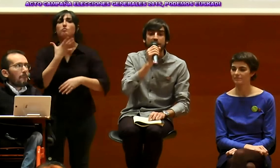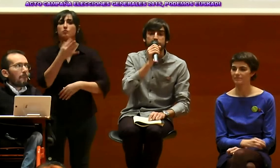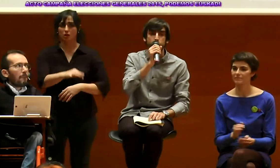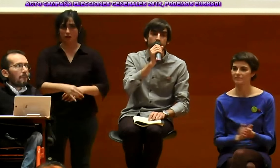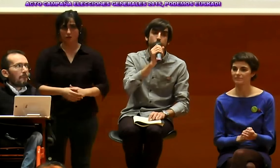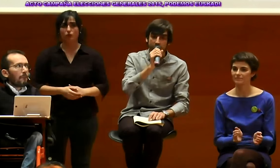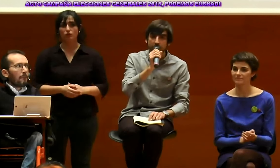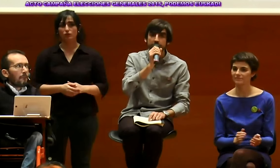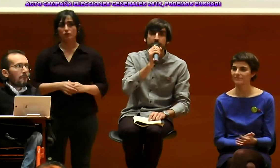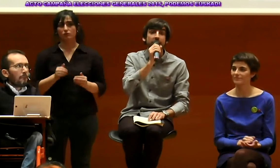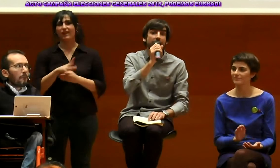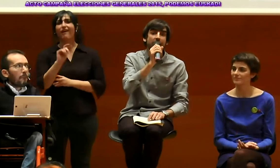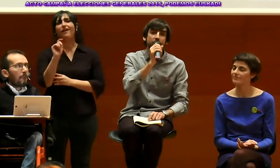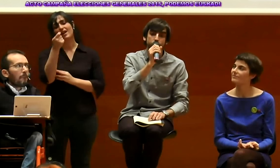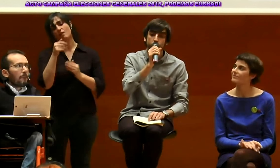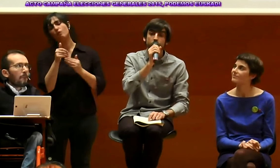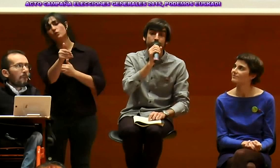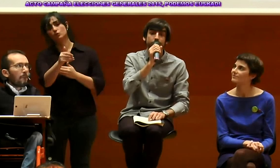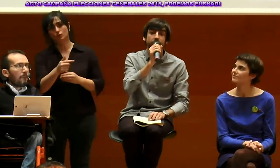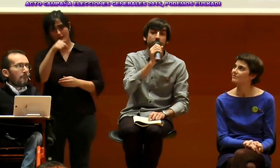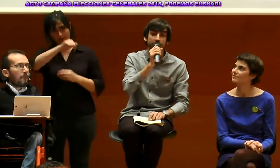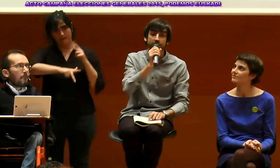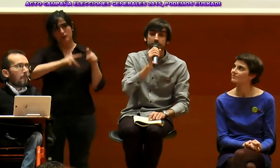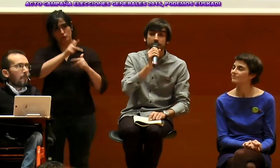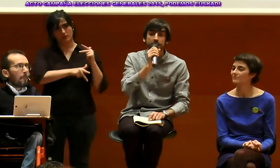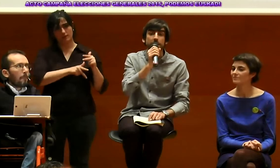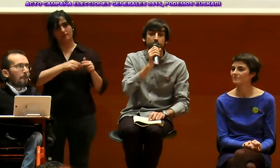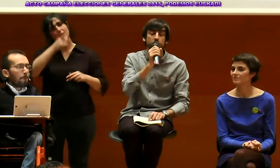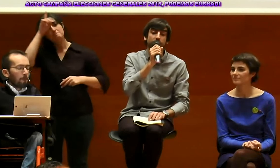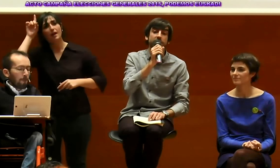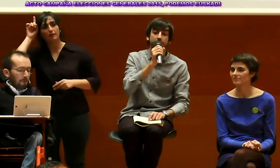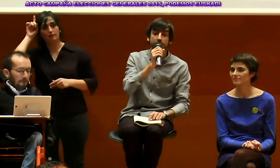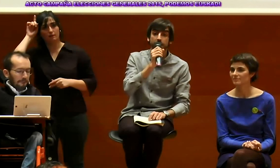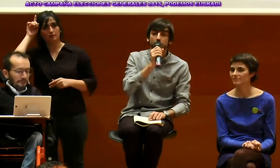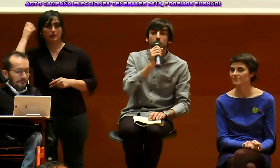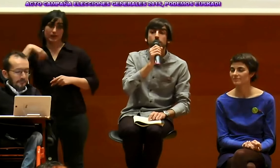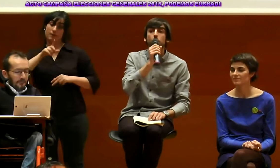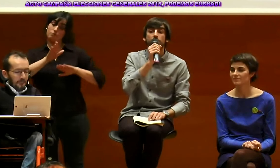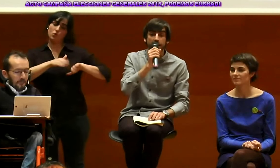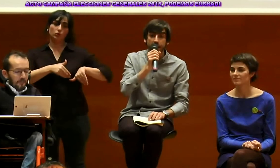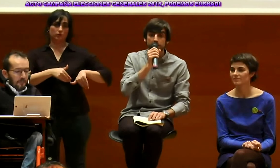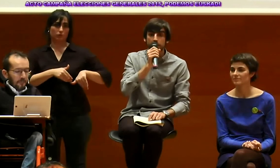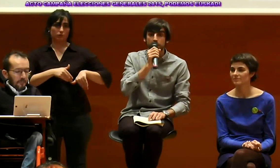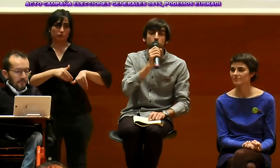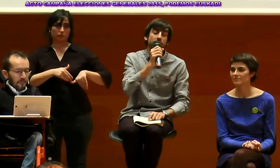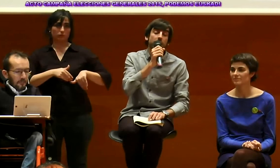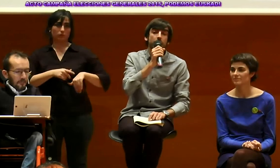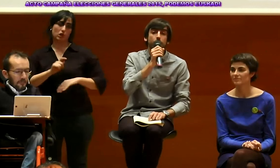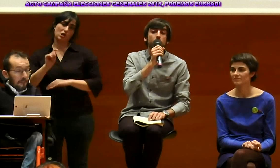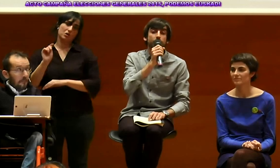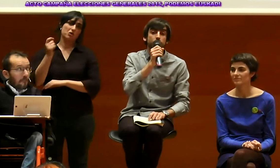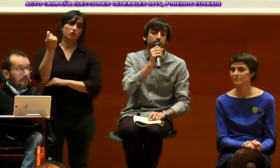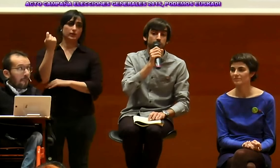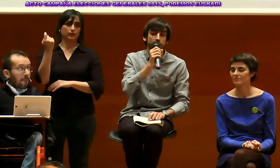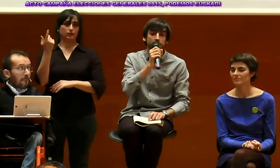Ganar el futuro en Euskadi, ganar el futuro en Madrid y, en última instancia, obtener no ya